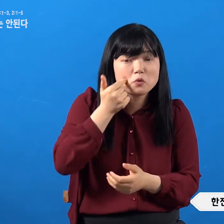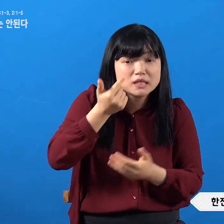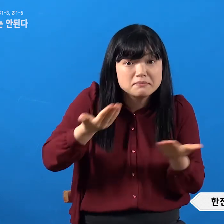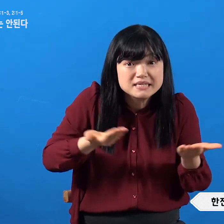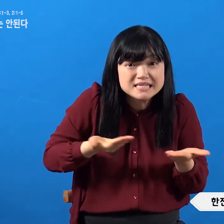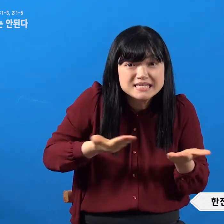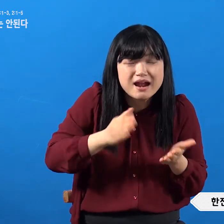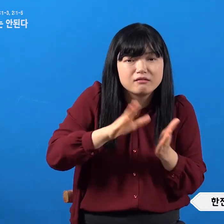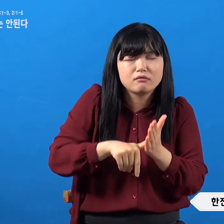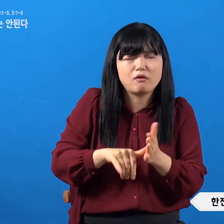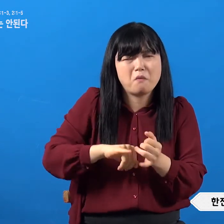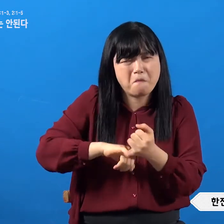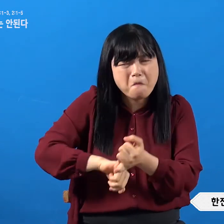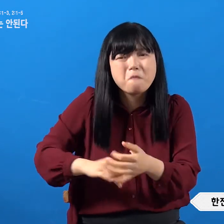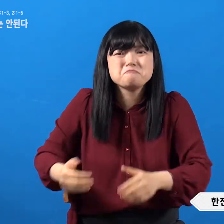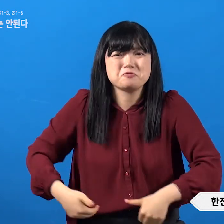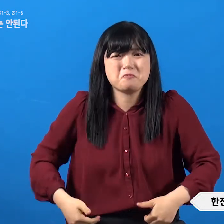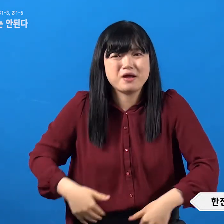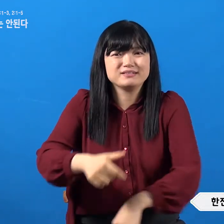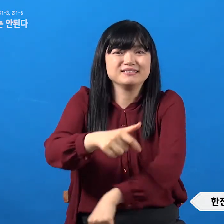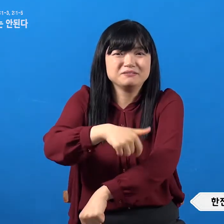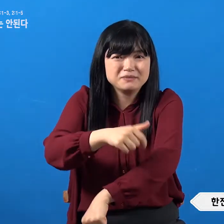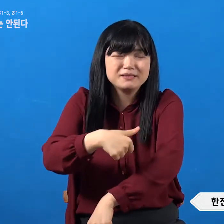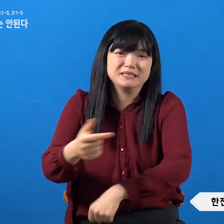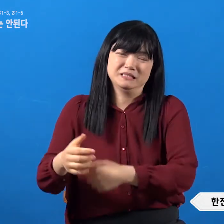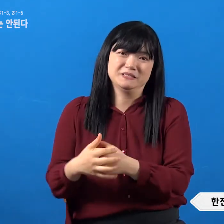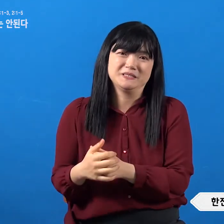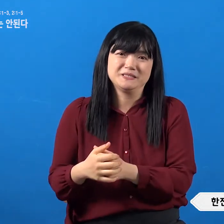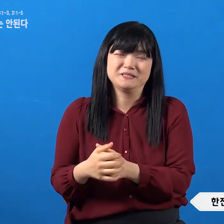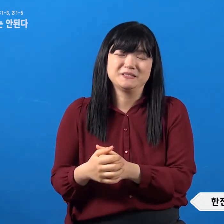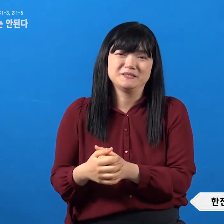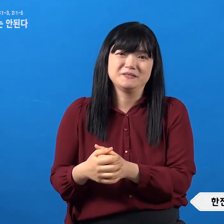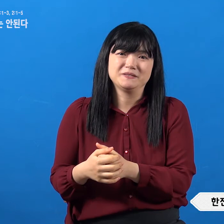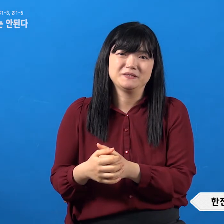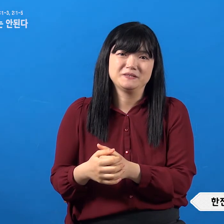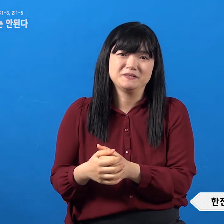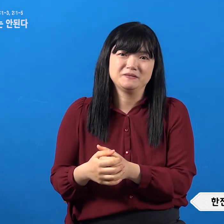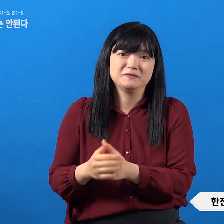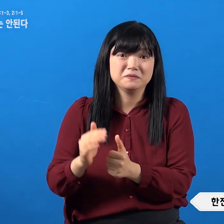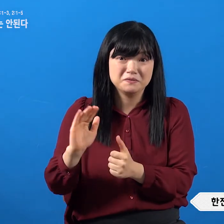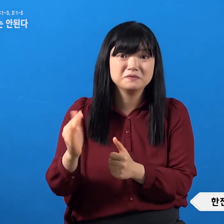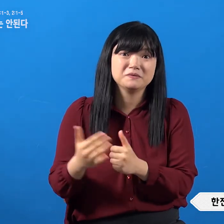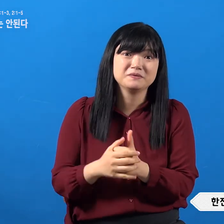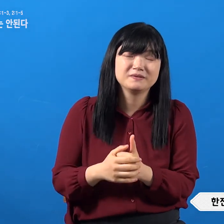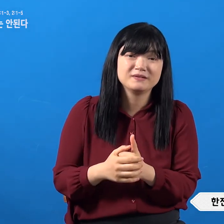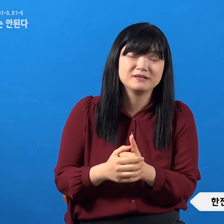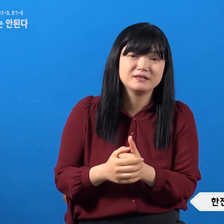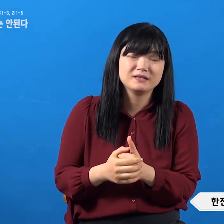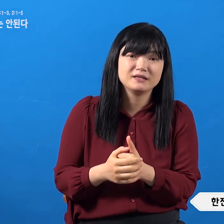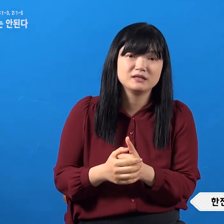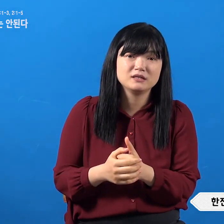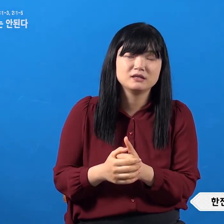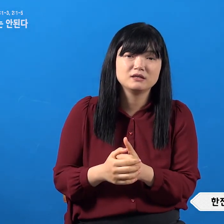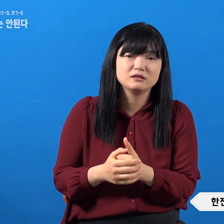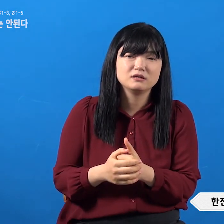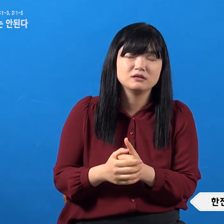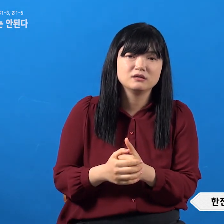목사님 목회에 없어서는 안 될 그런 귀한 조력자가 되었다고 합니다.